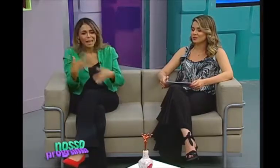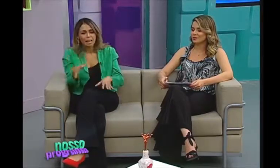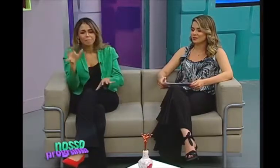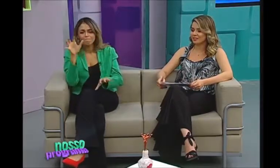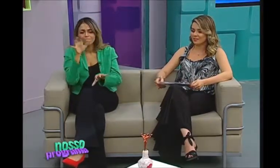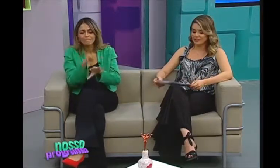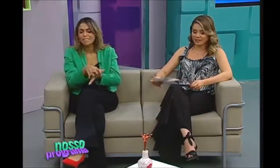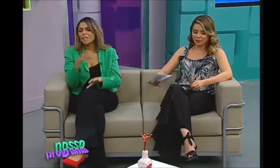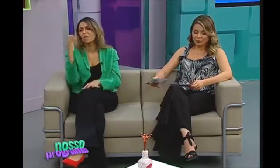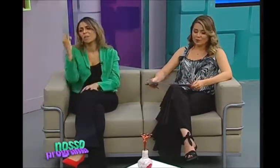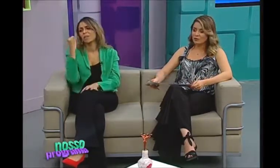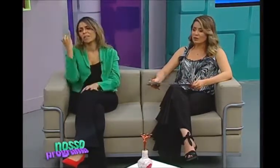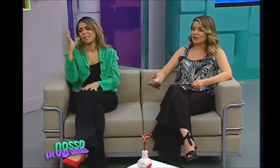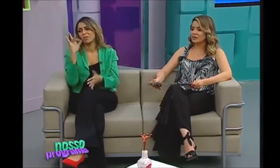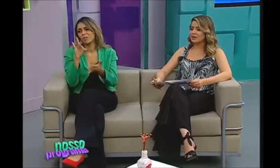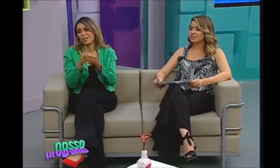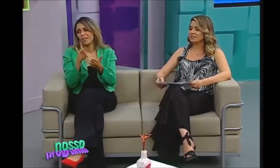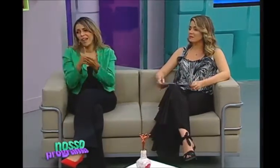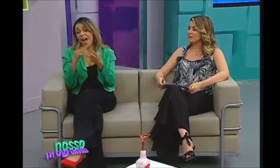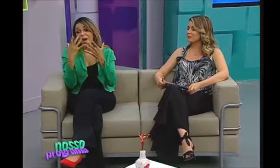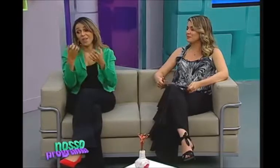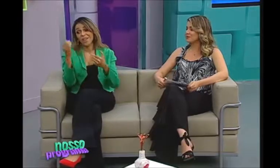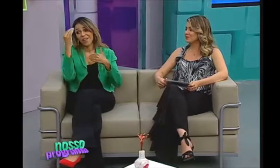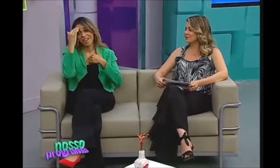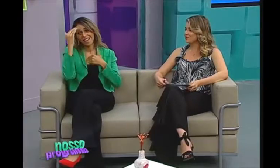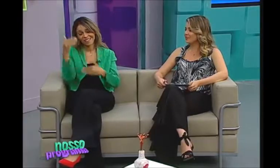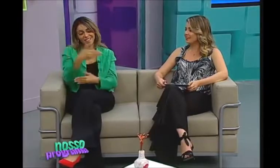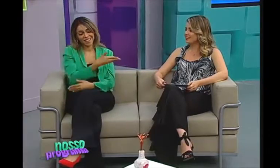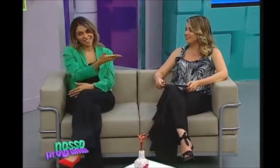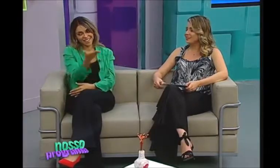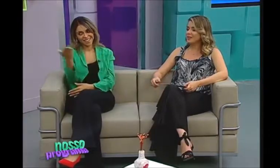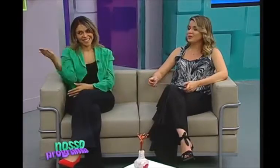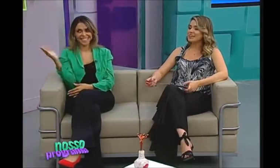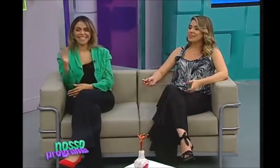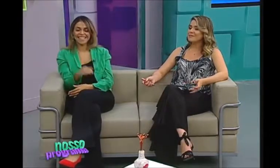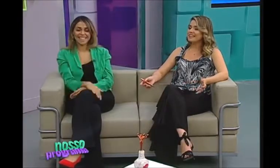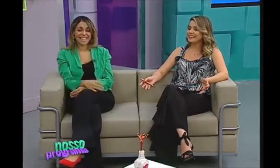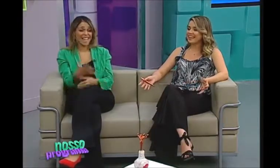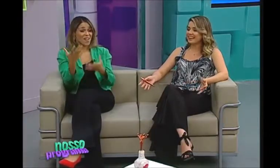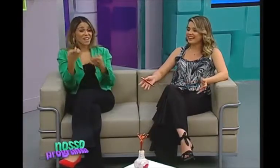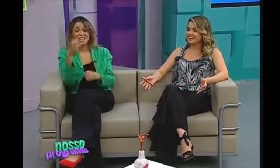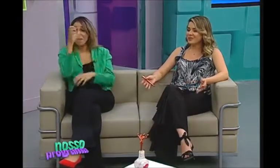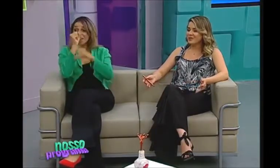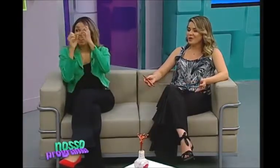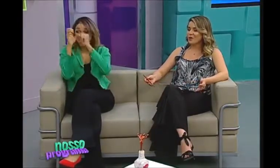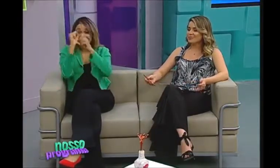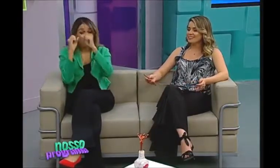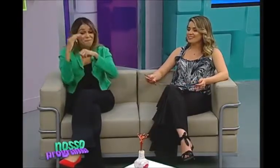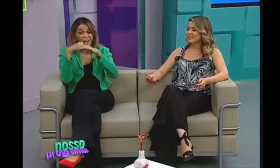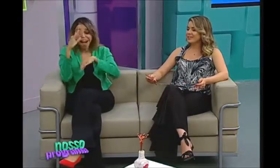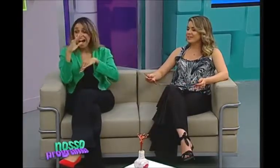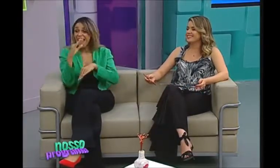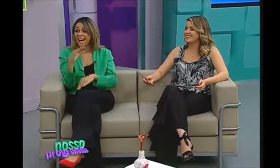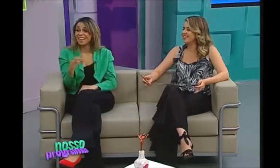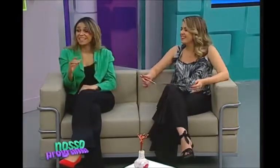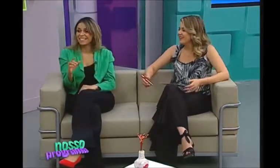quanto. Inclusive, eu já quero agradecer a participação de vocês. Eu queria aprender outras línguas,